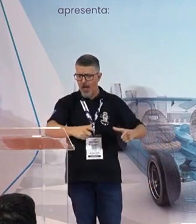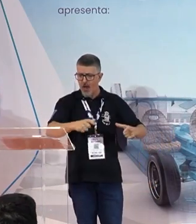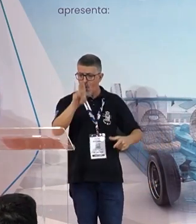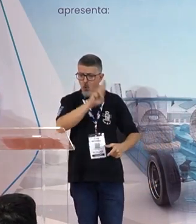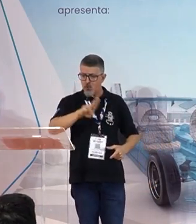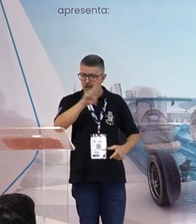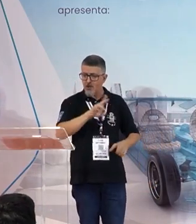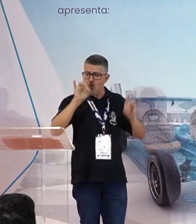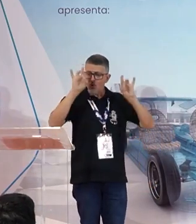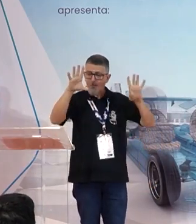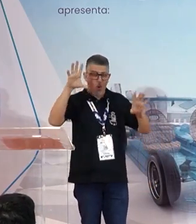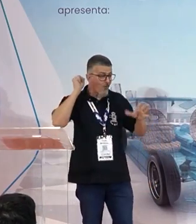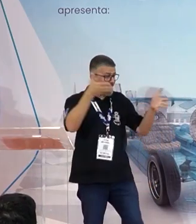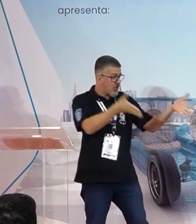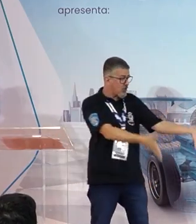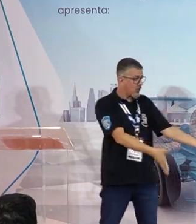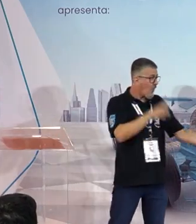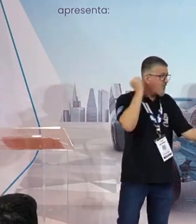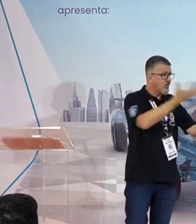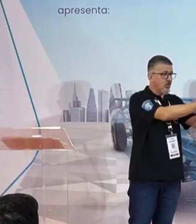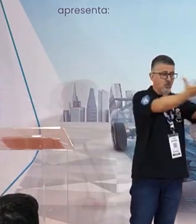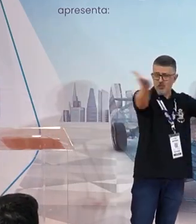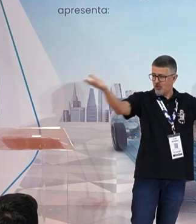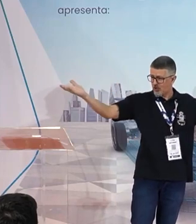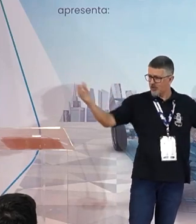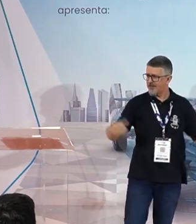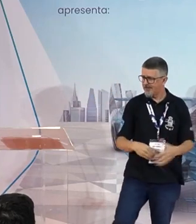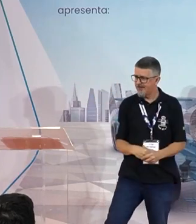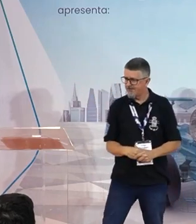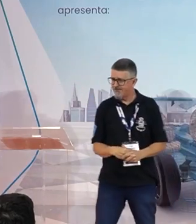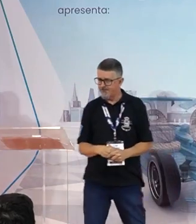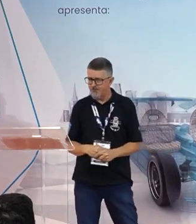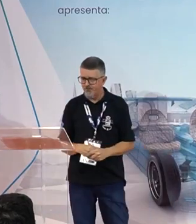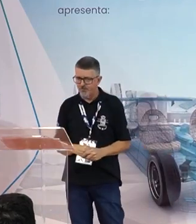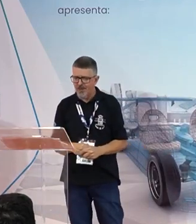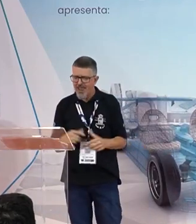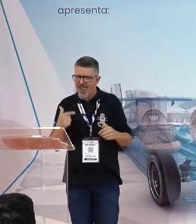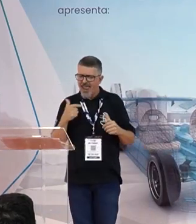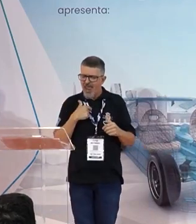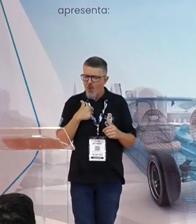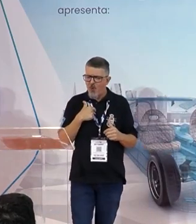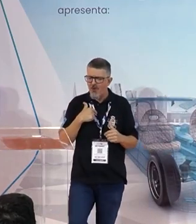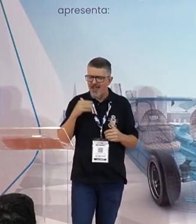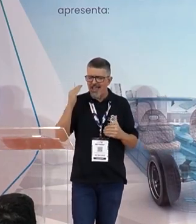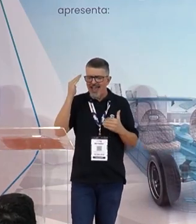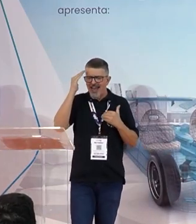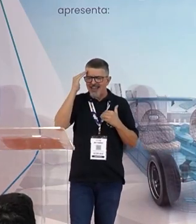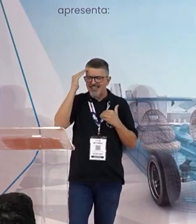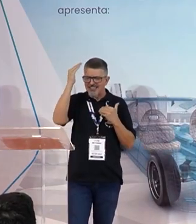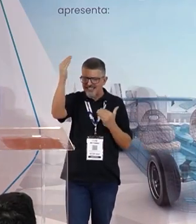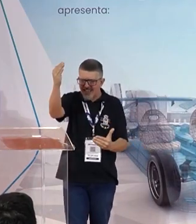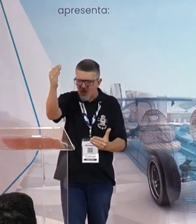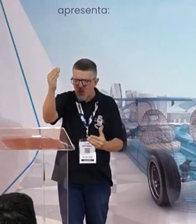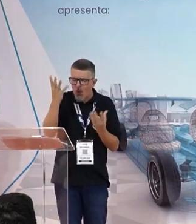onde somente um ouvinte ocupou esse lugar hoje. Eu quero agradecer